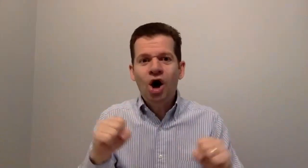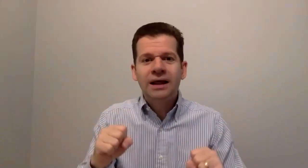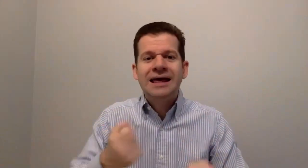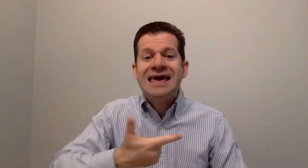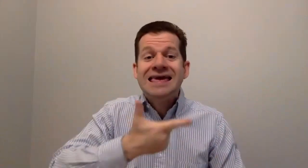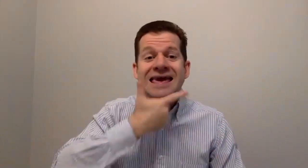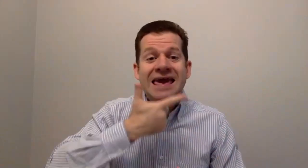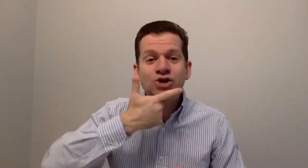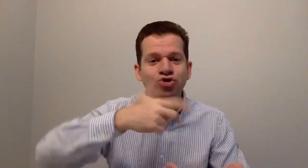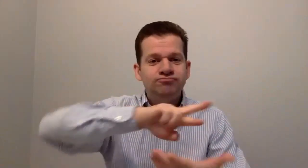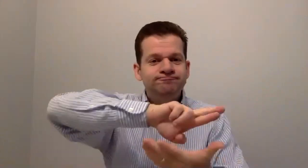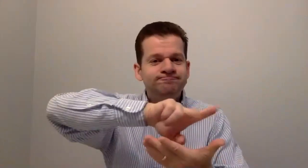adora queijo.